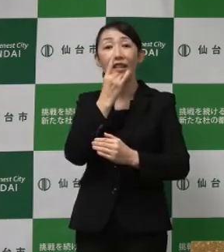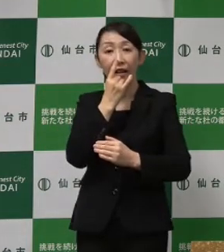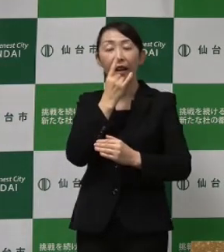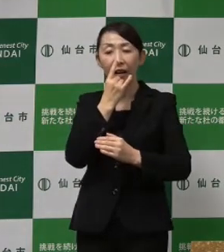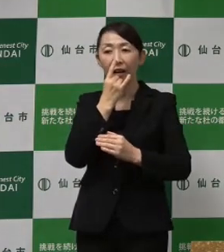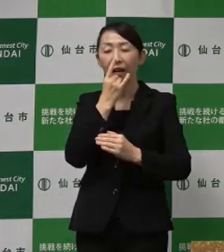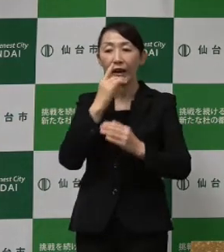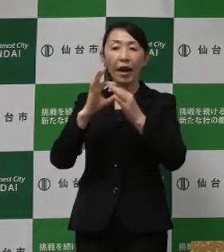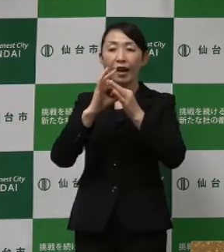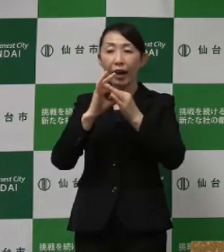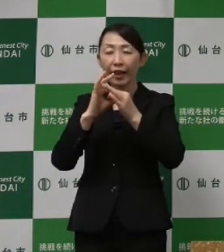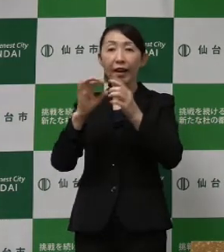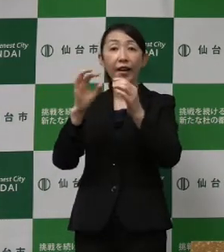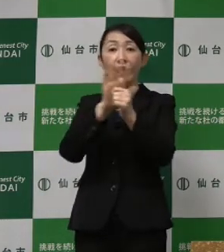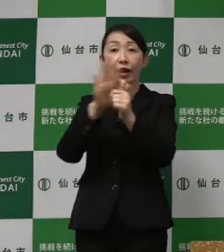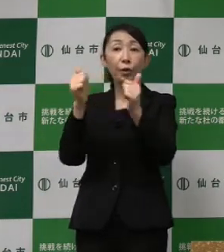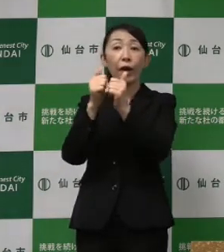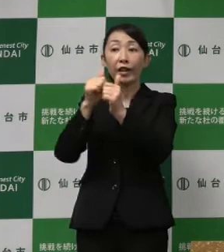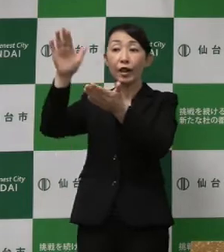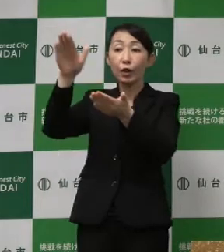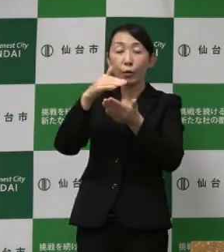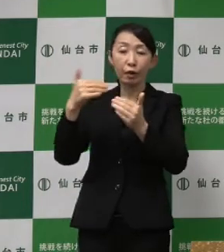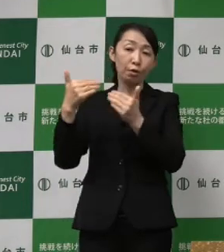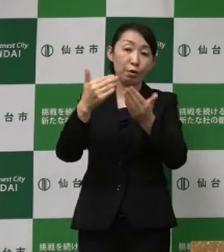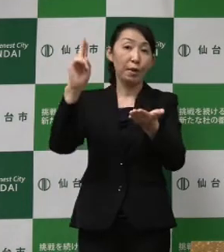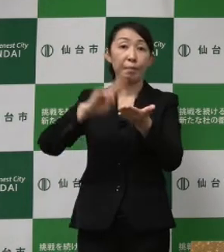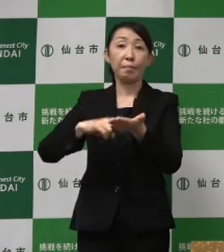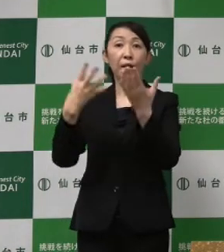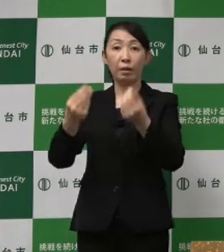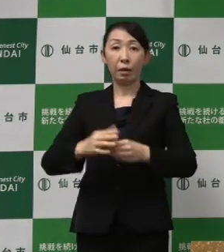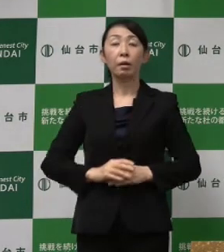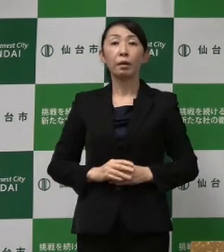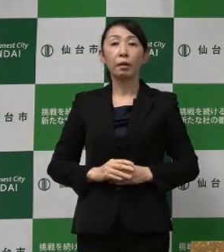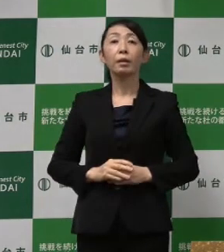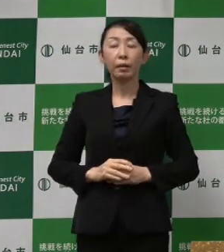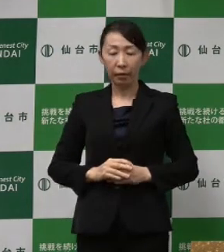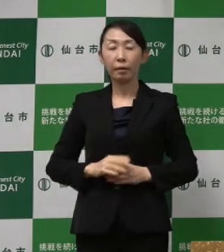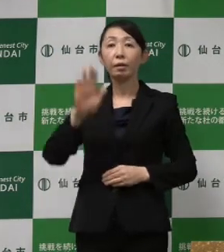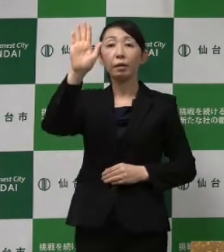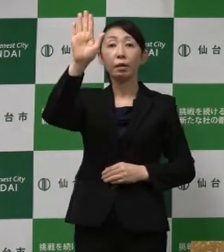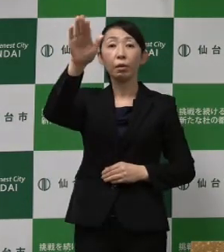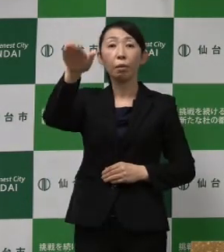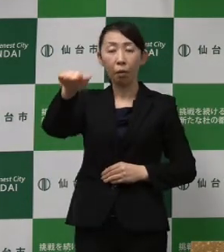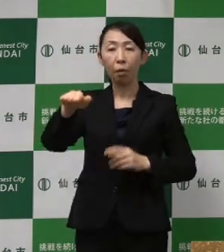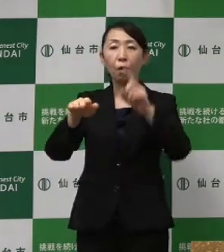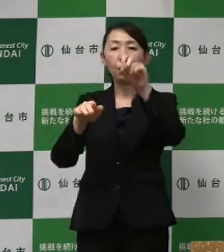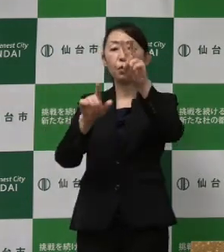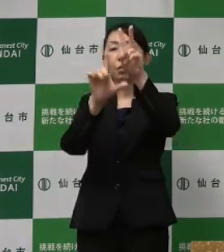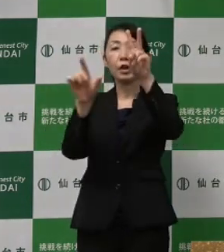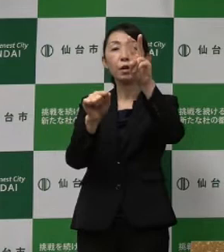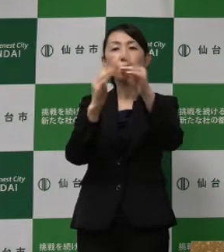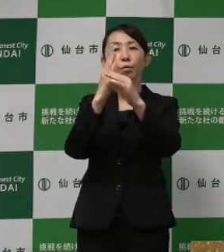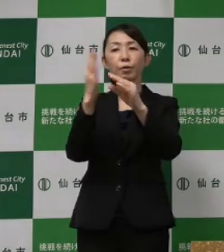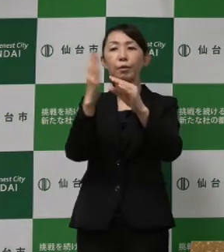誘致に取り組むことにしたものでございます。今後12月の中旬までに